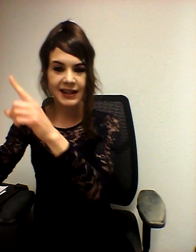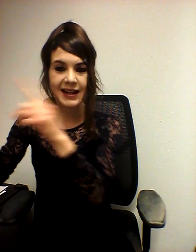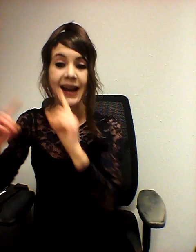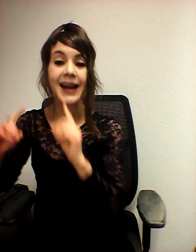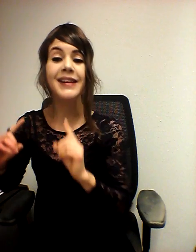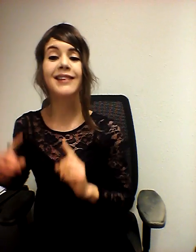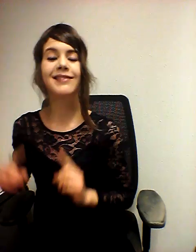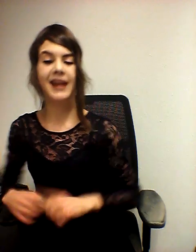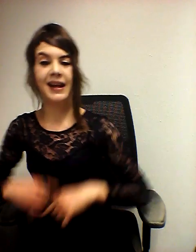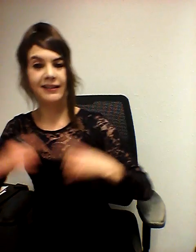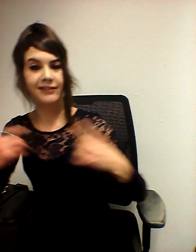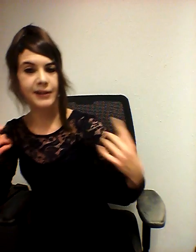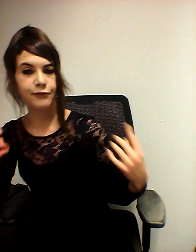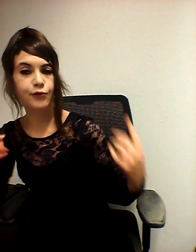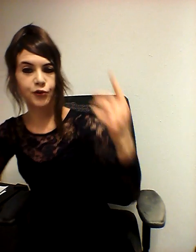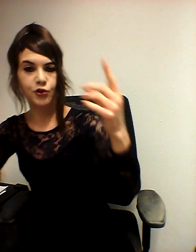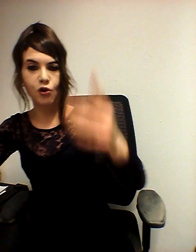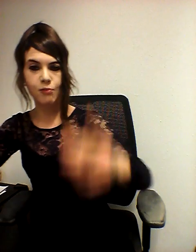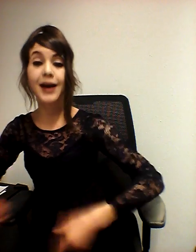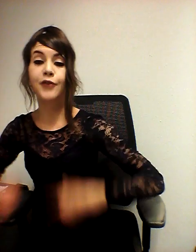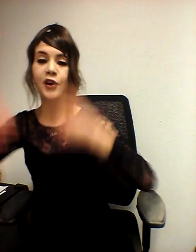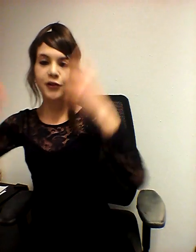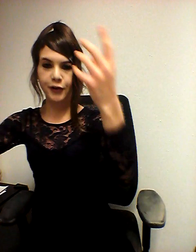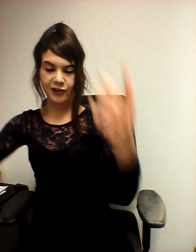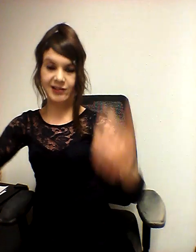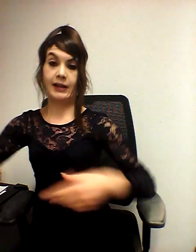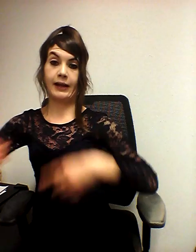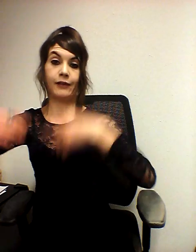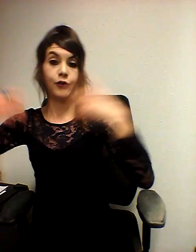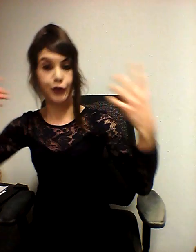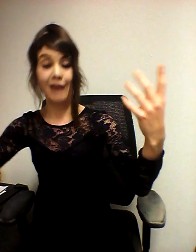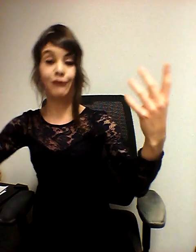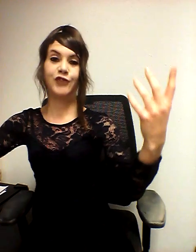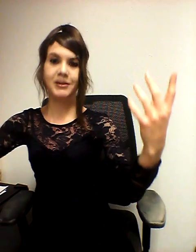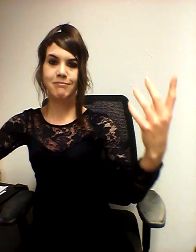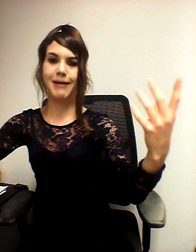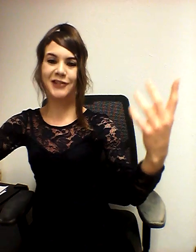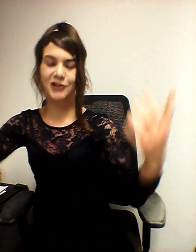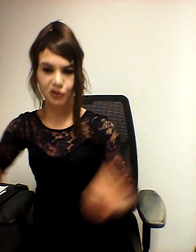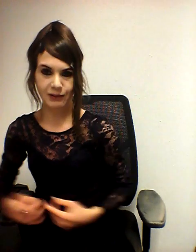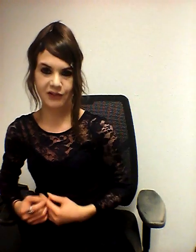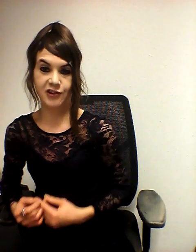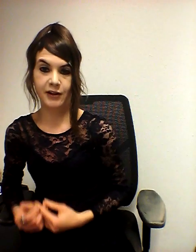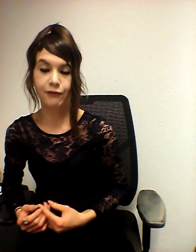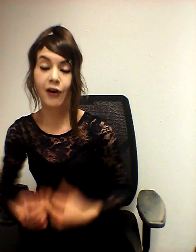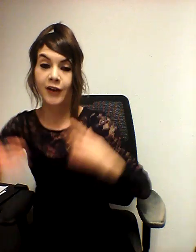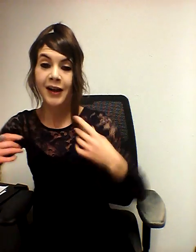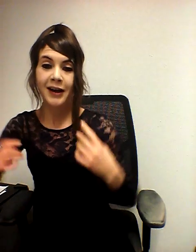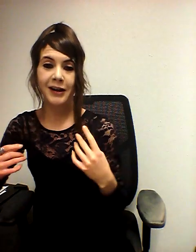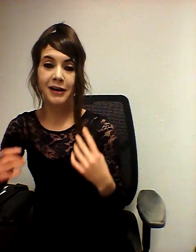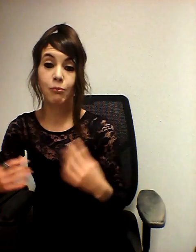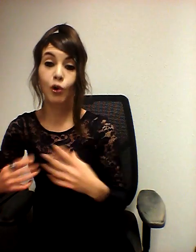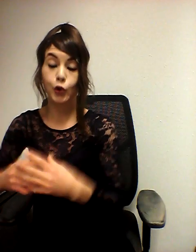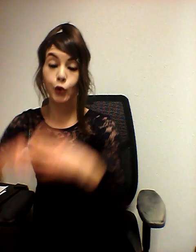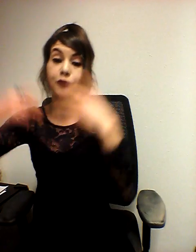kleinere delen die voortkomen uit de vertering de enzymatische splitsing van eh molecuul